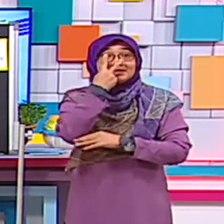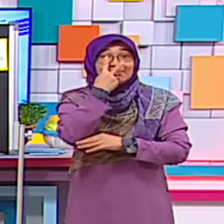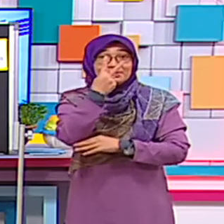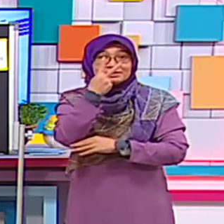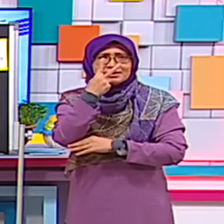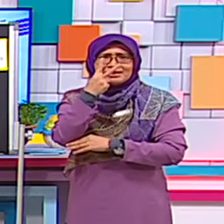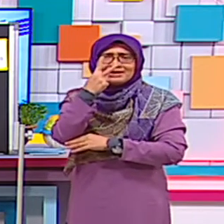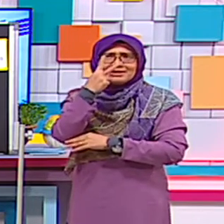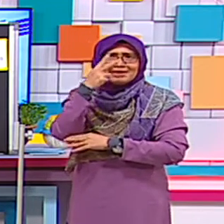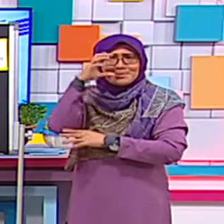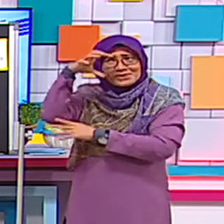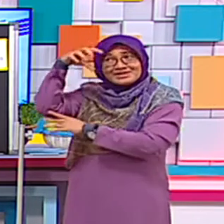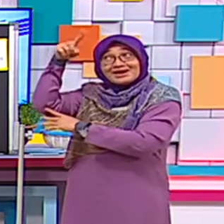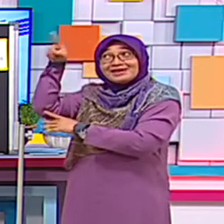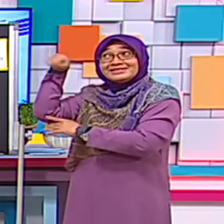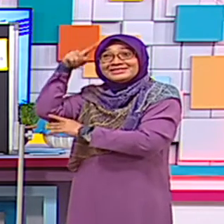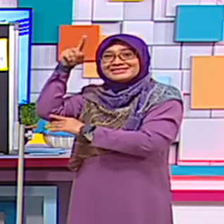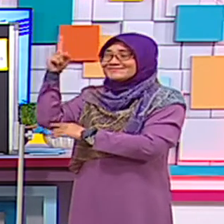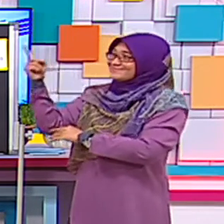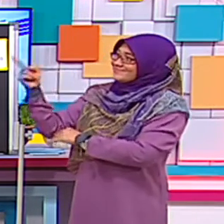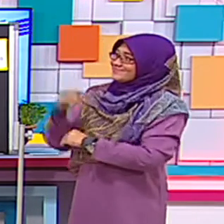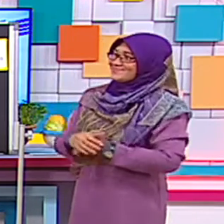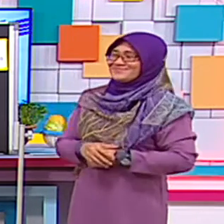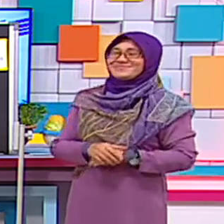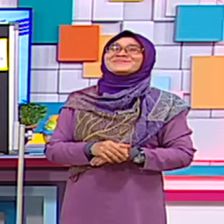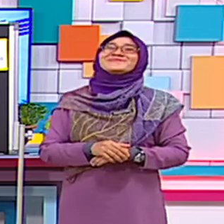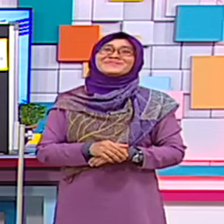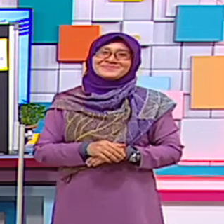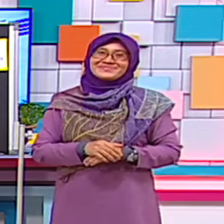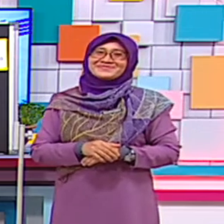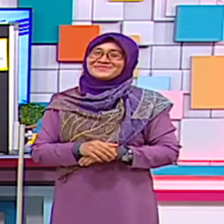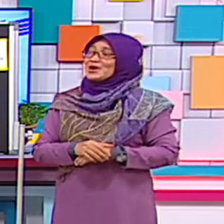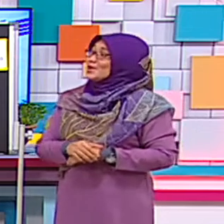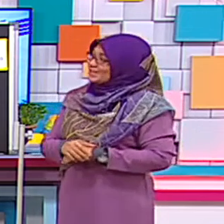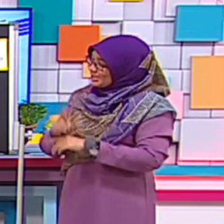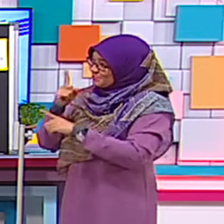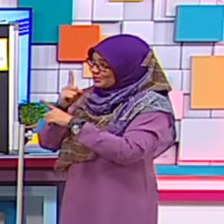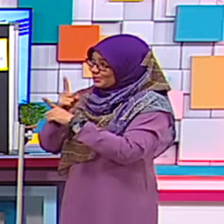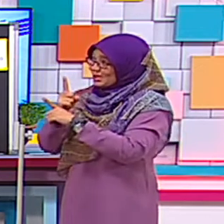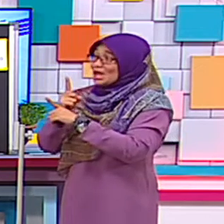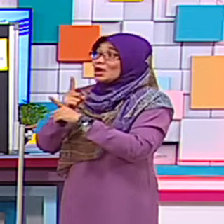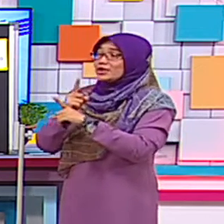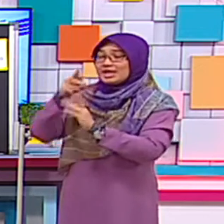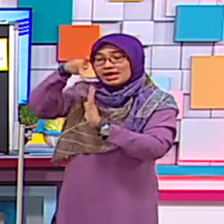adegan photo amata hari saya nampak cego dekat sini oke betul oke